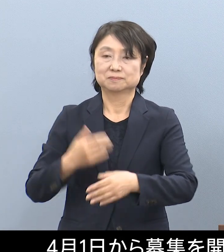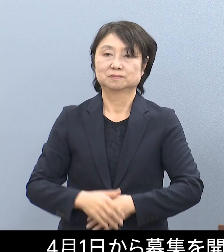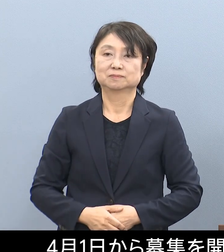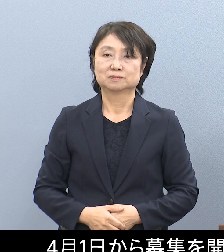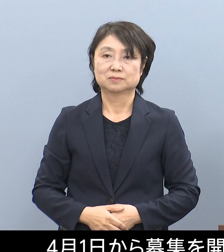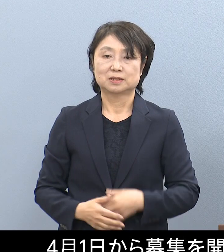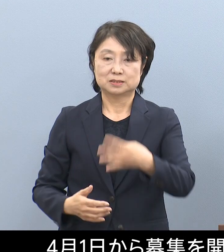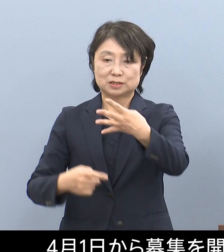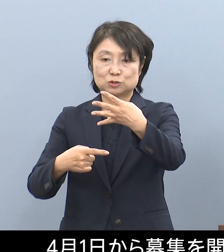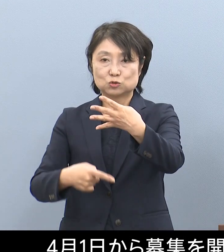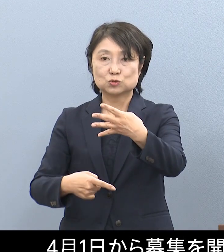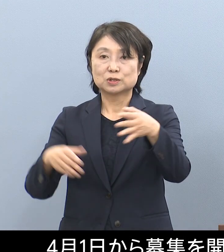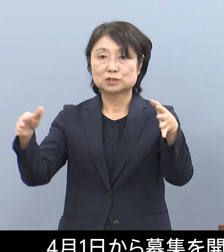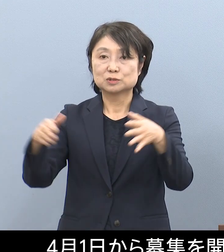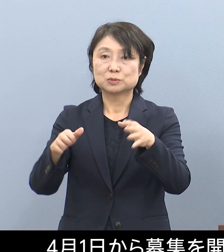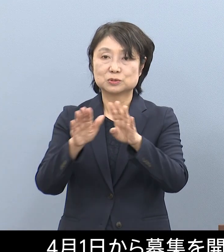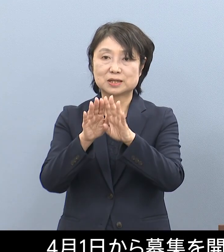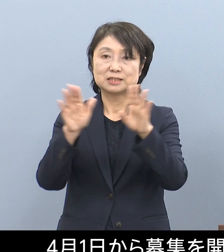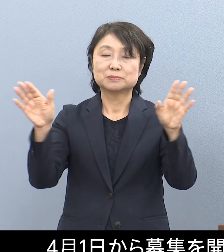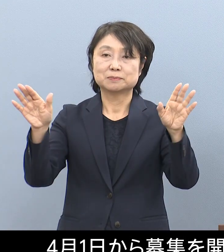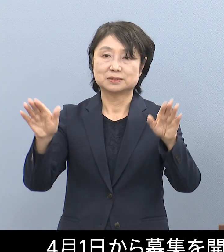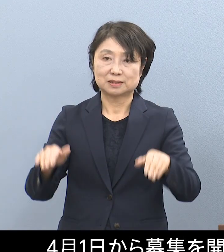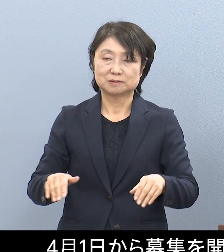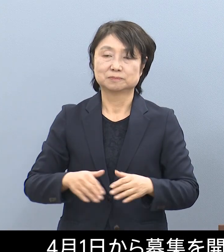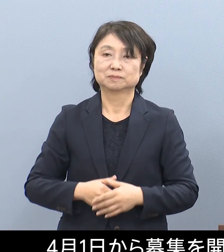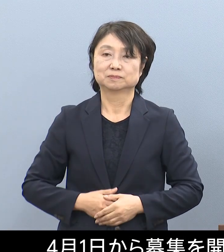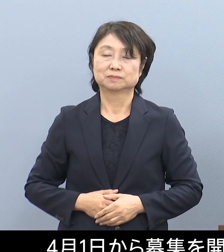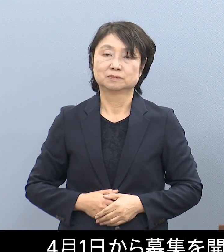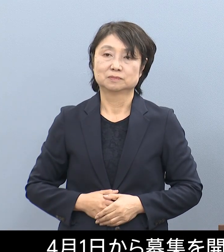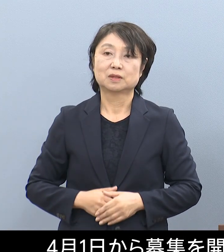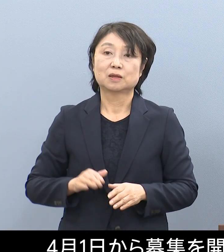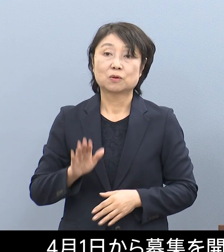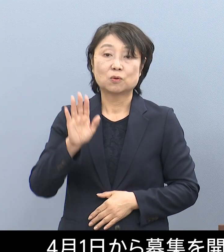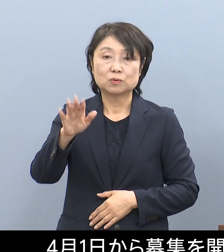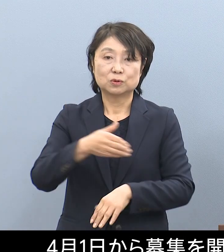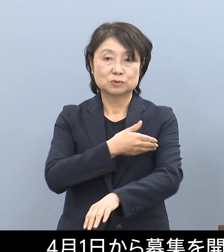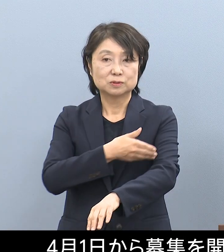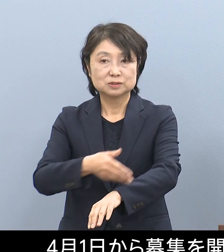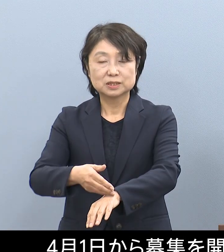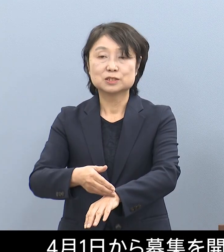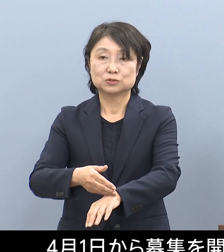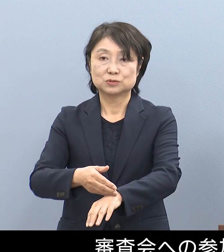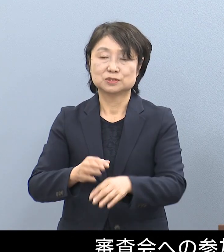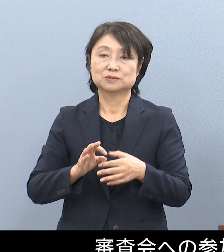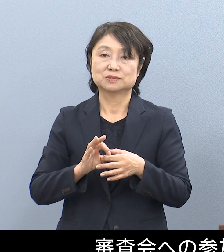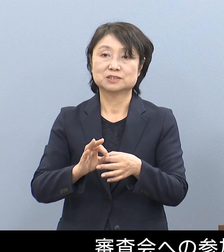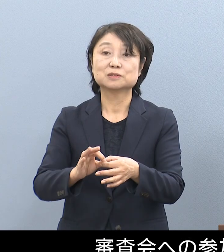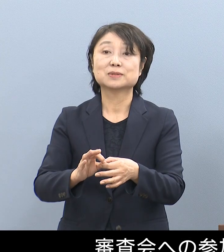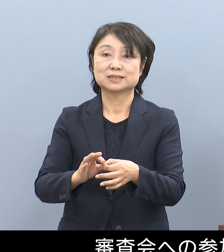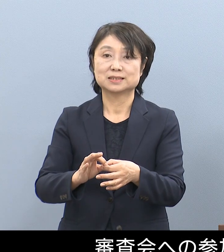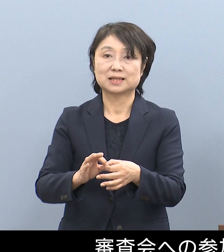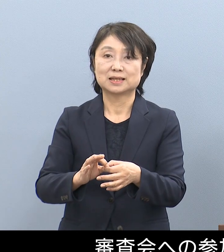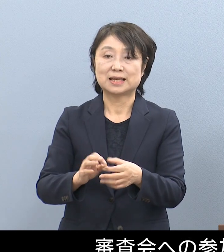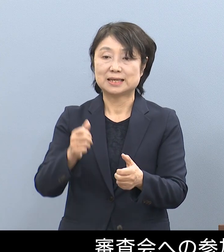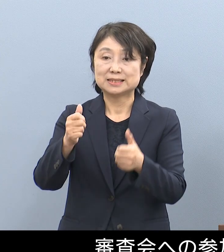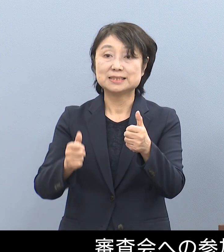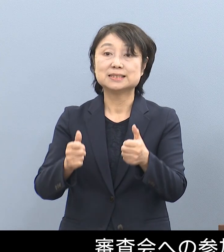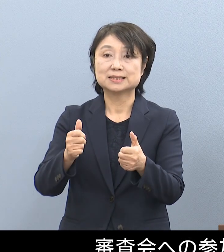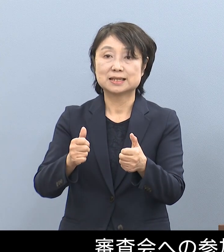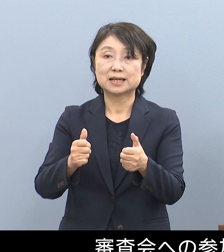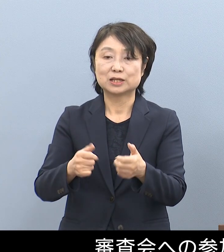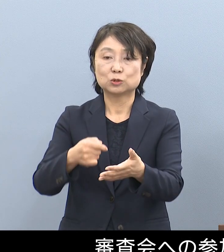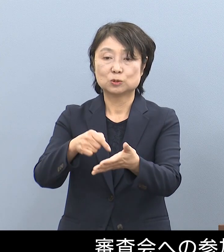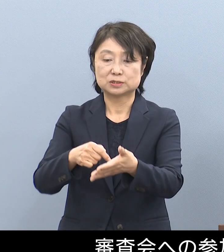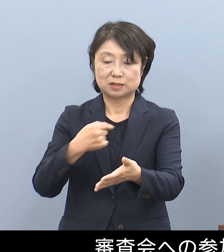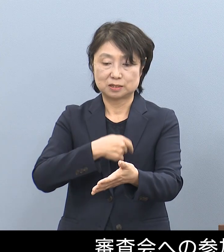4月1日から募集を開始しているところでございまして、今後のスケジュールにつきましては、審査会への参加意